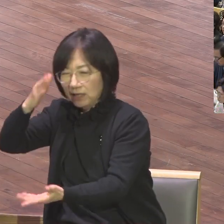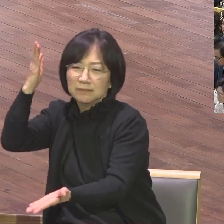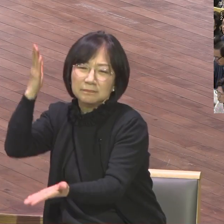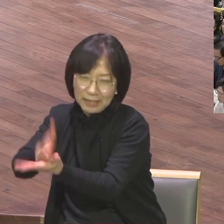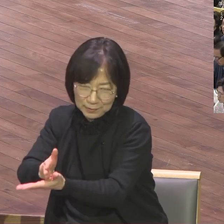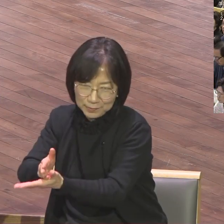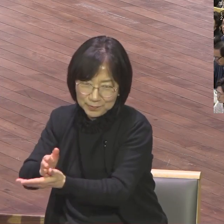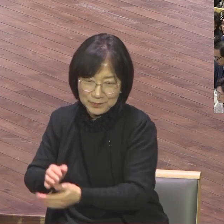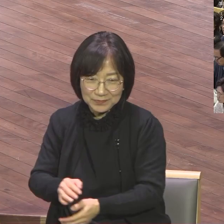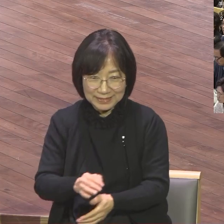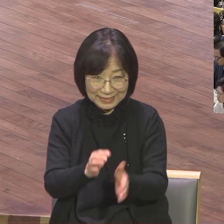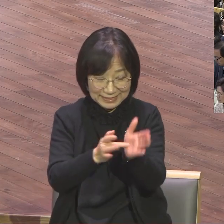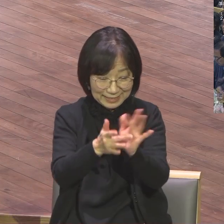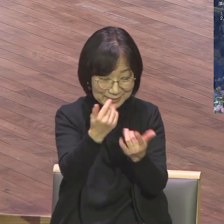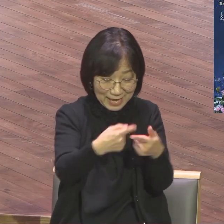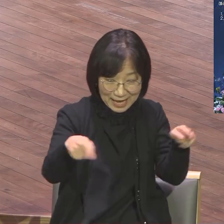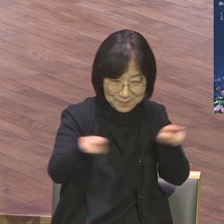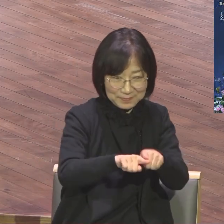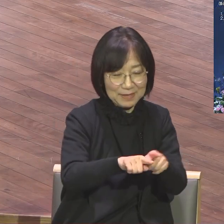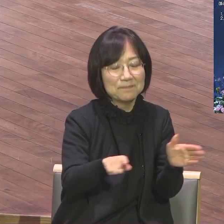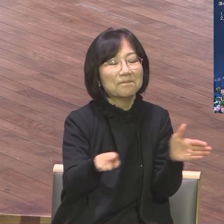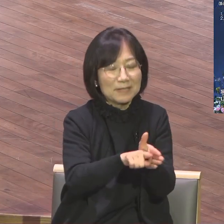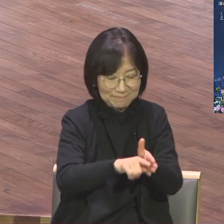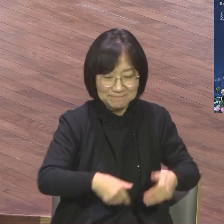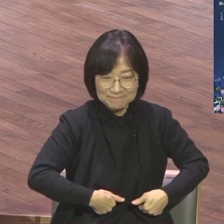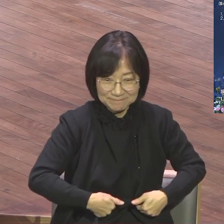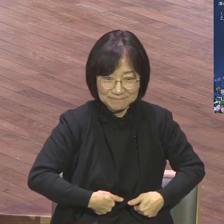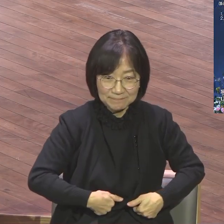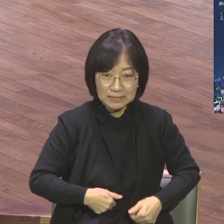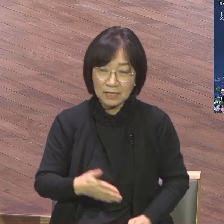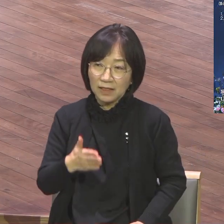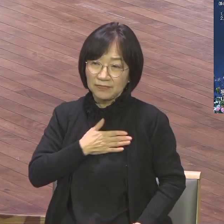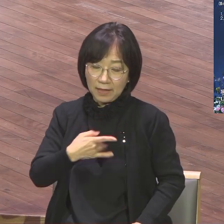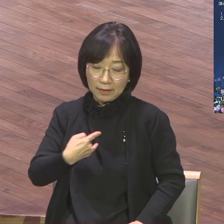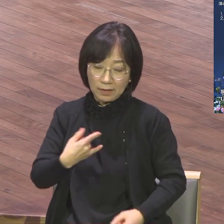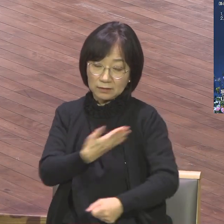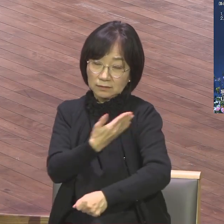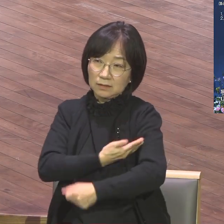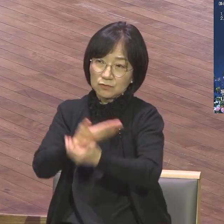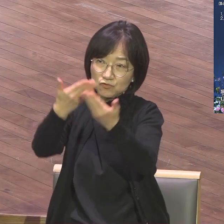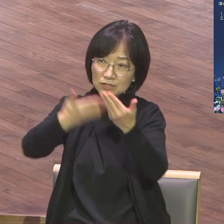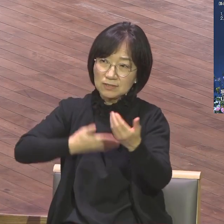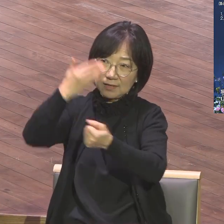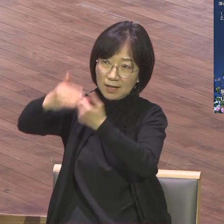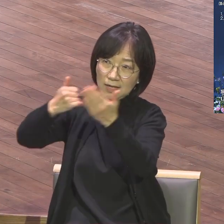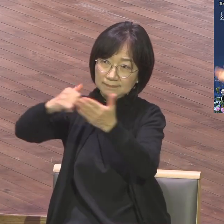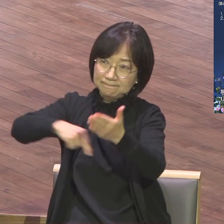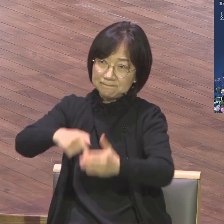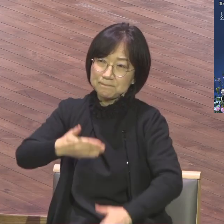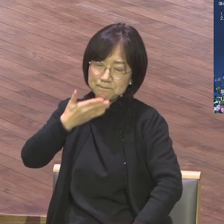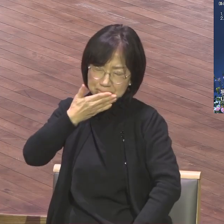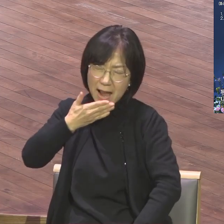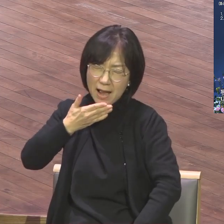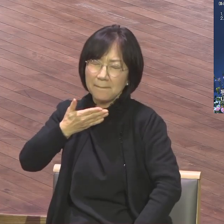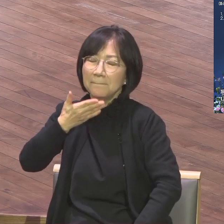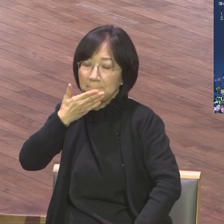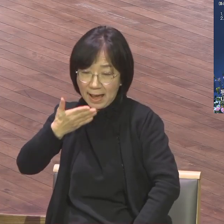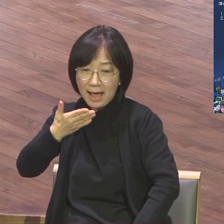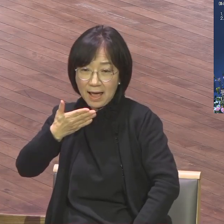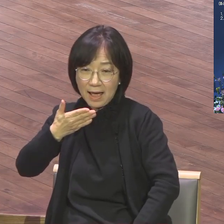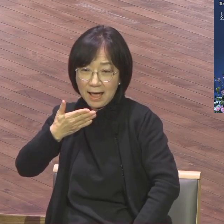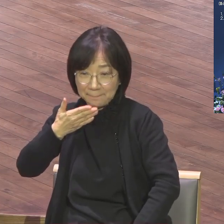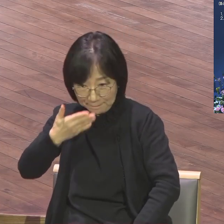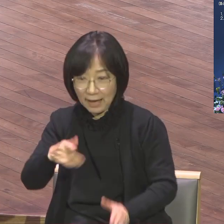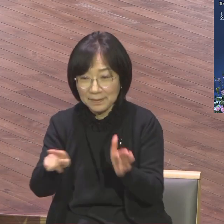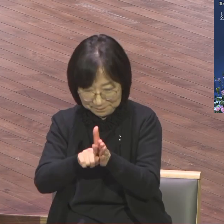함께하는 믿음은 모든 것을 할 수 있는 믿음입니다. 내게 능력 주신 자 안에서 내가 모든 것을 할 수 있느니라.